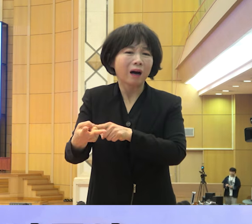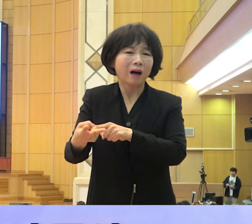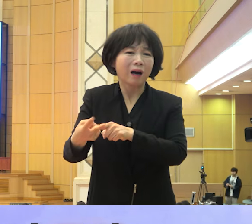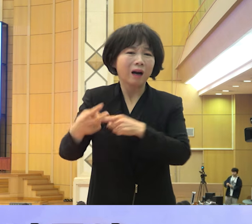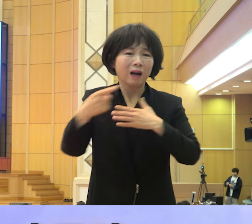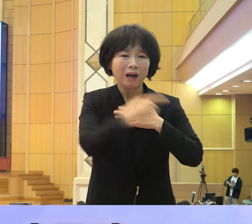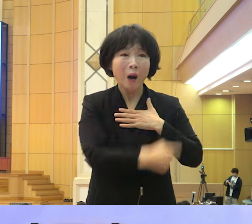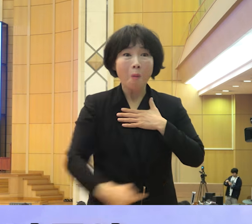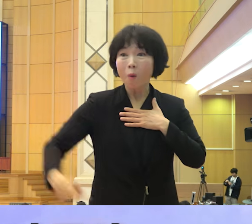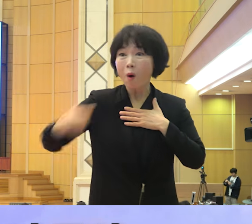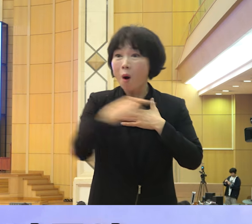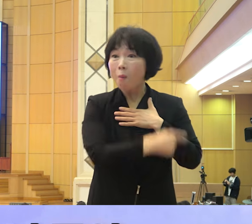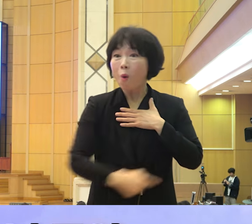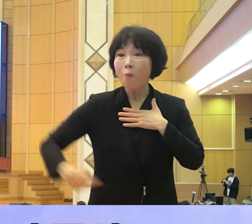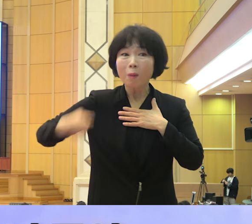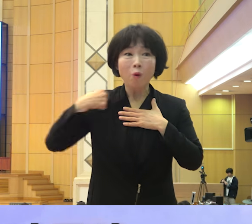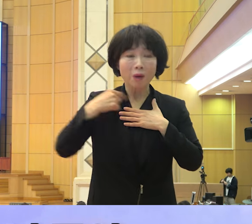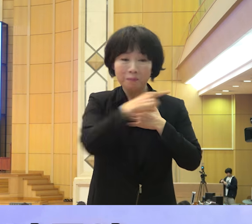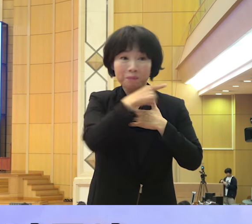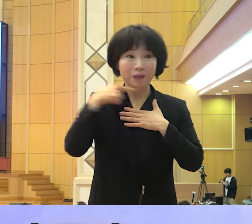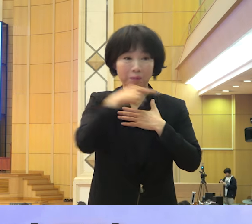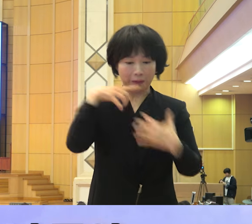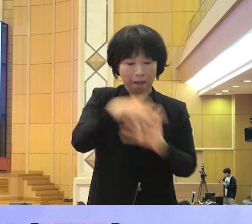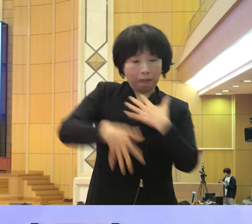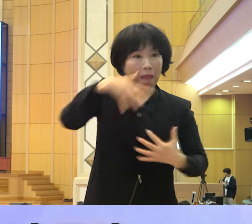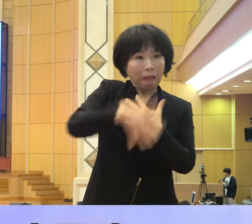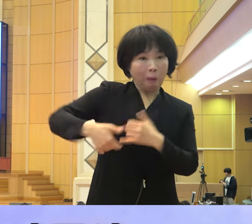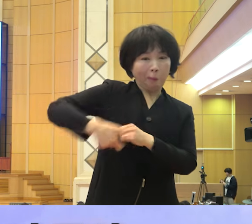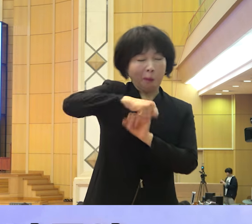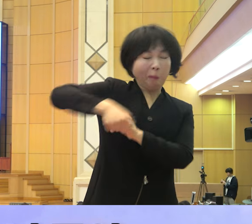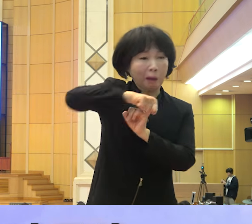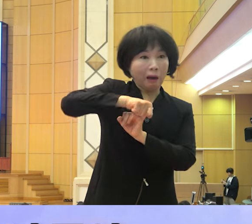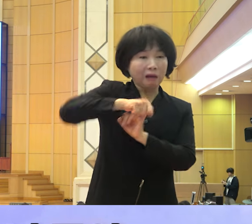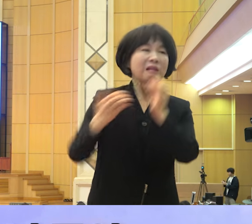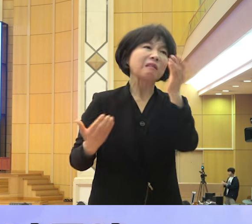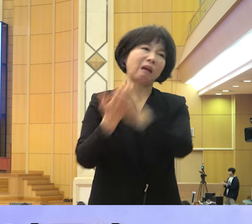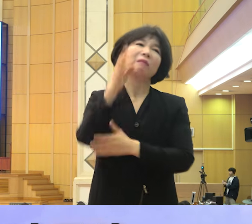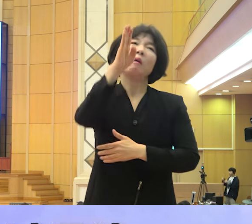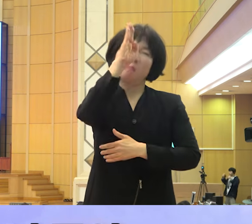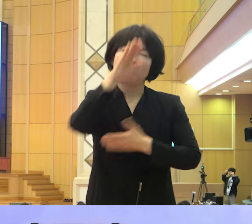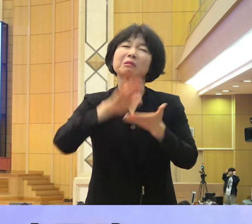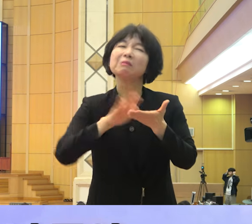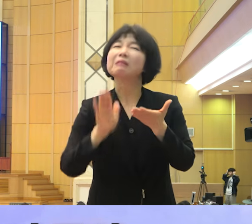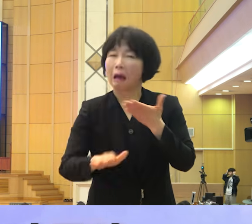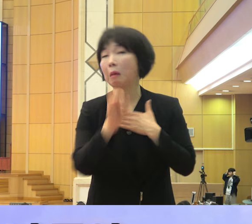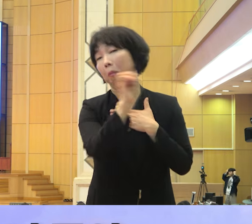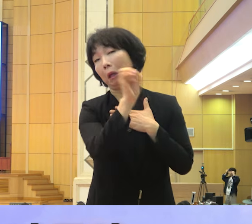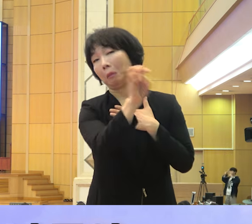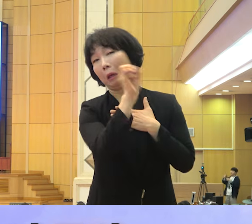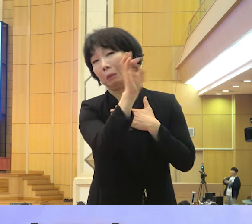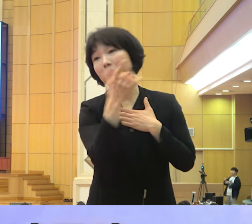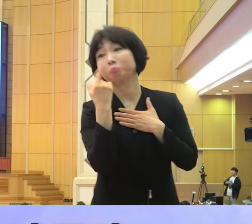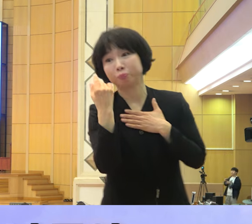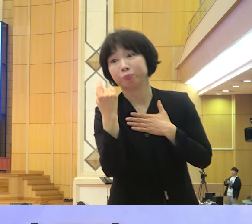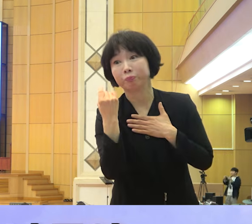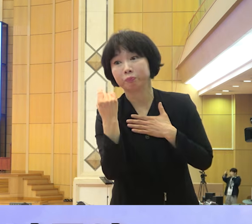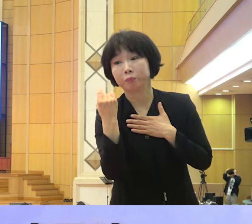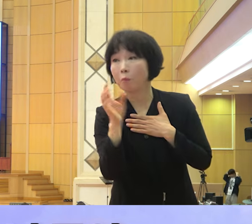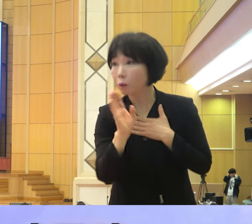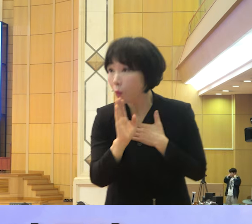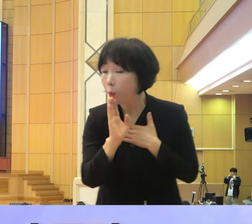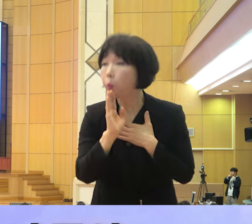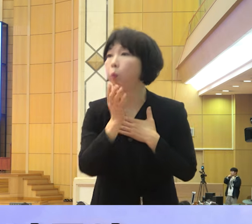혈루 장애가 원인이 되어서 생긴 병입니다 라고 얘기했어요.